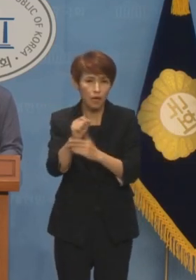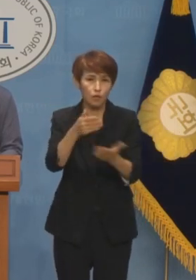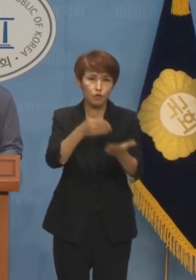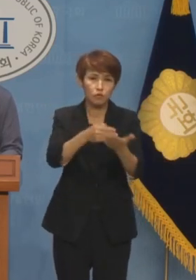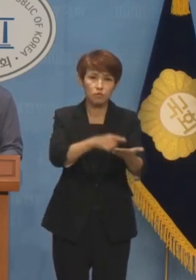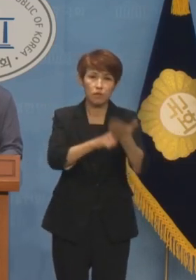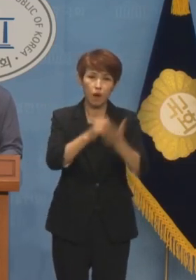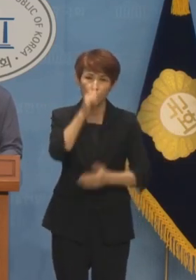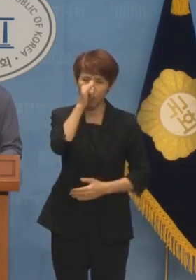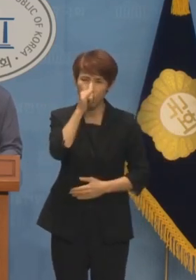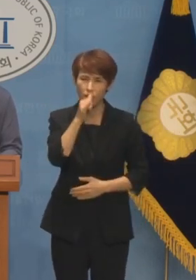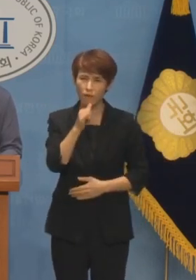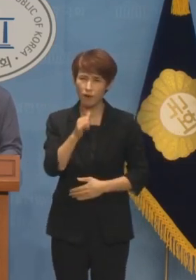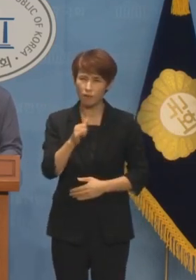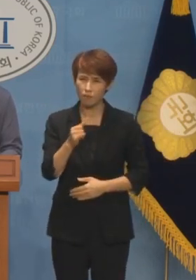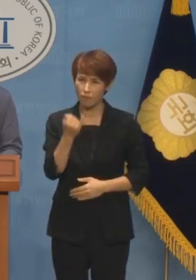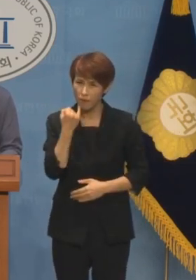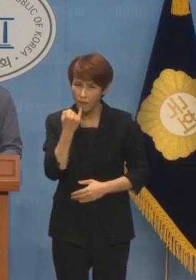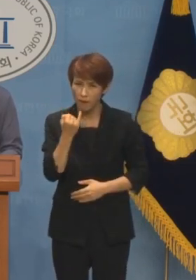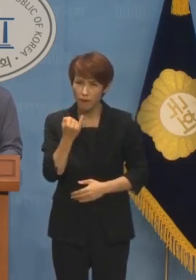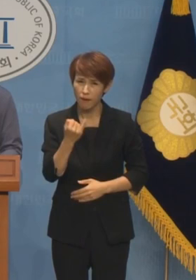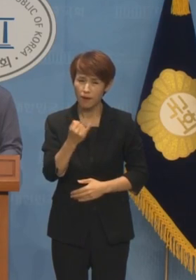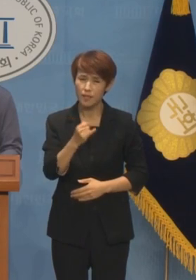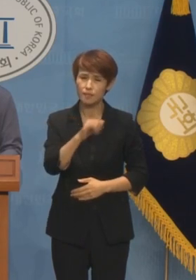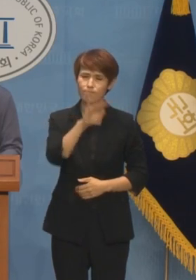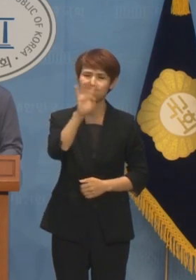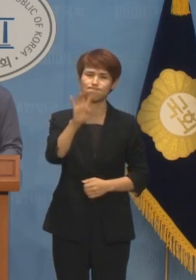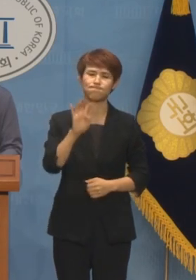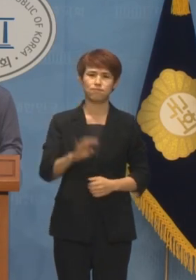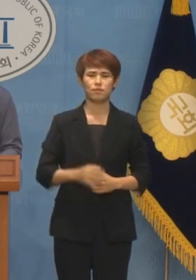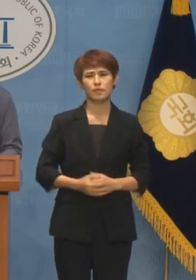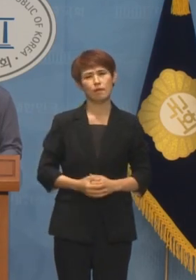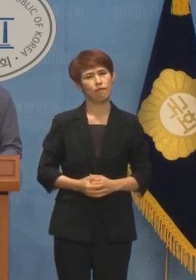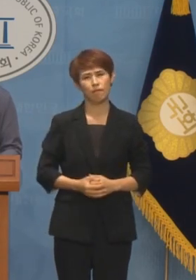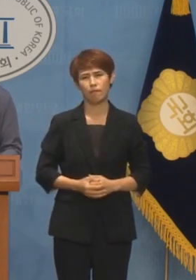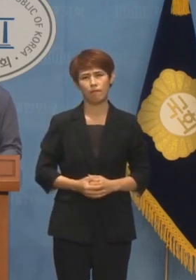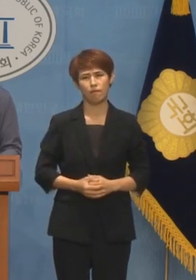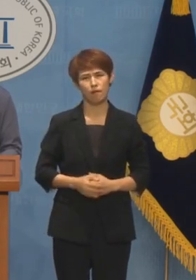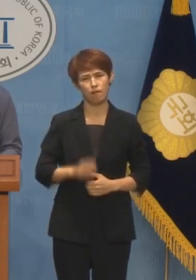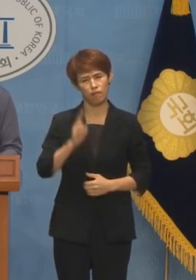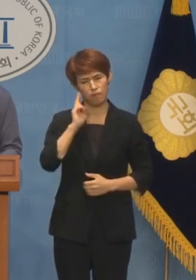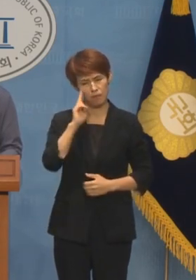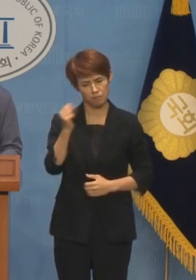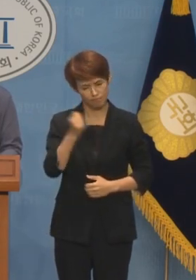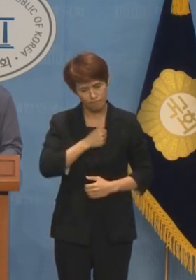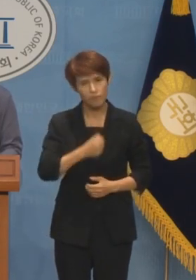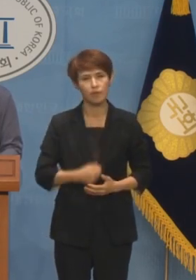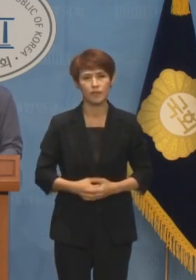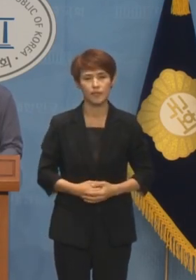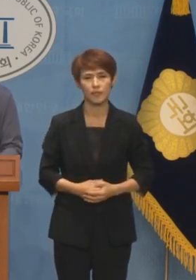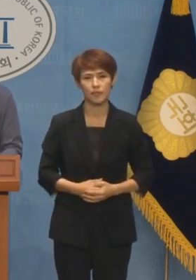것이 과연 정상적인 상황입니까? 몹시 개탄스럽습니다.